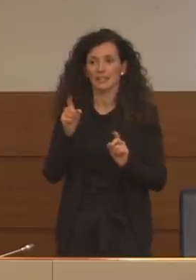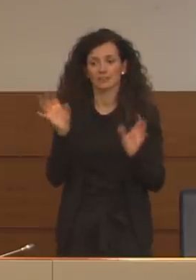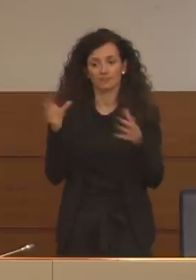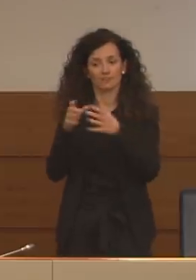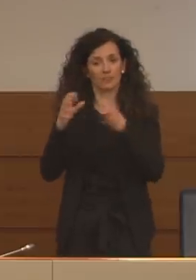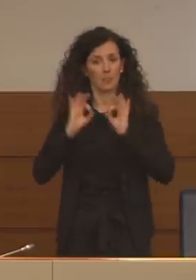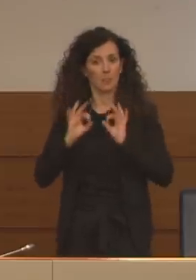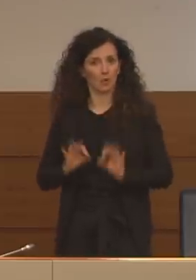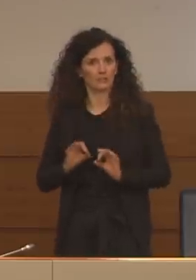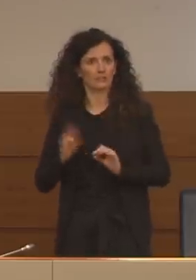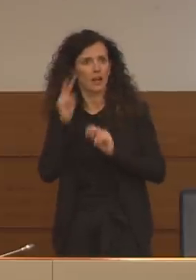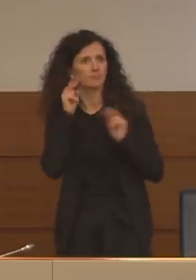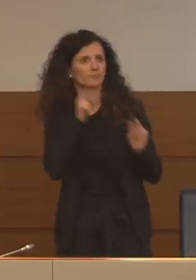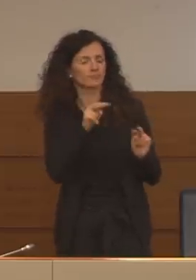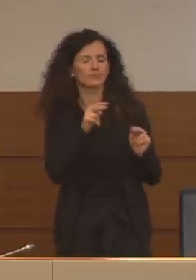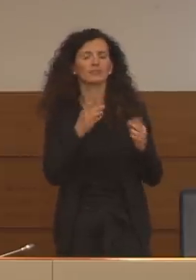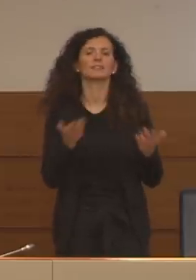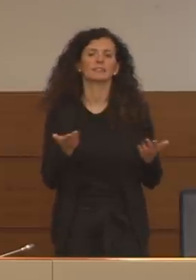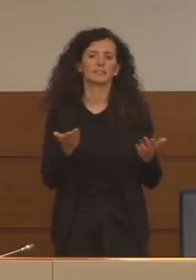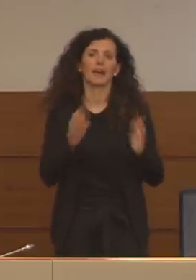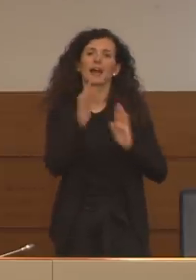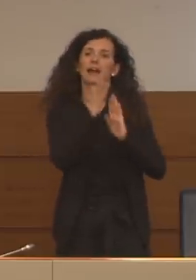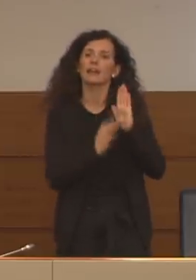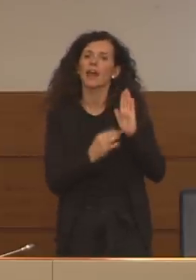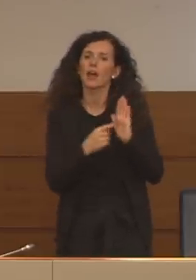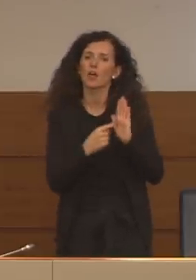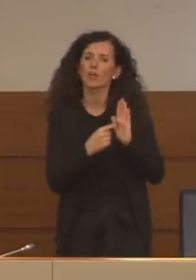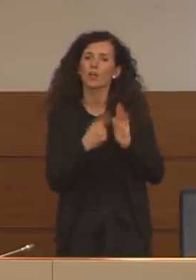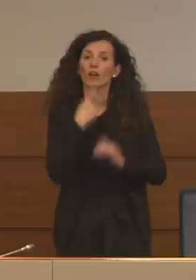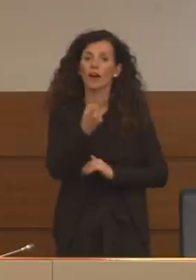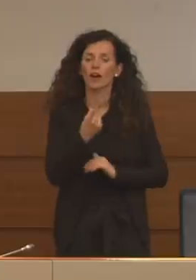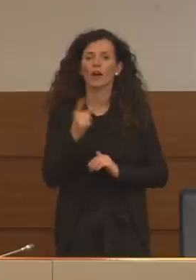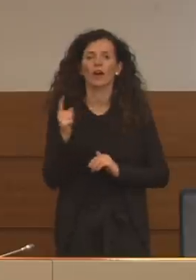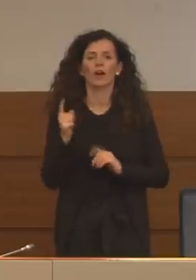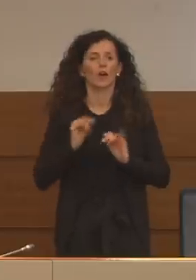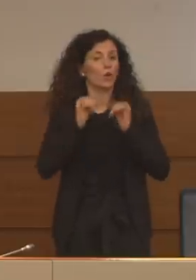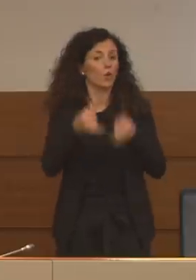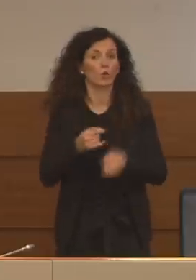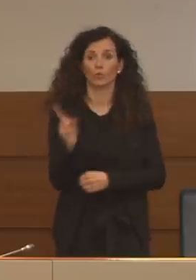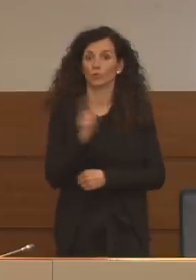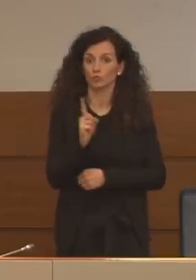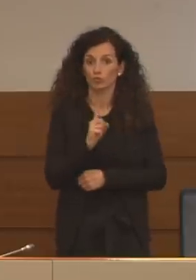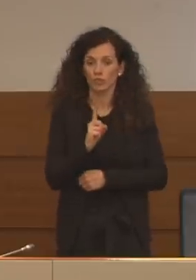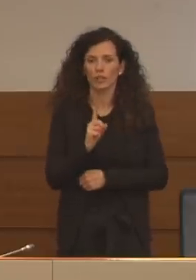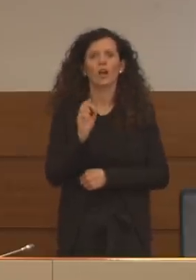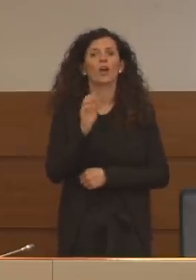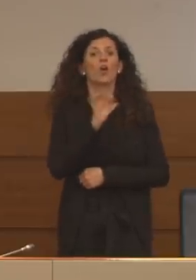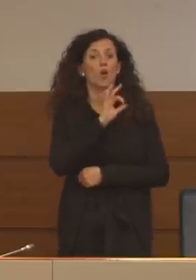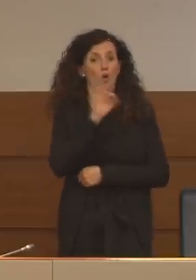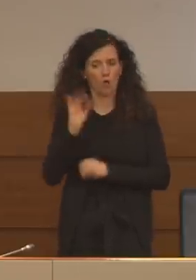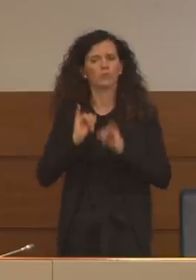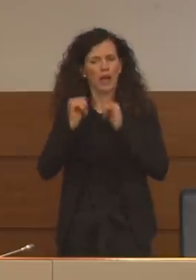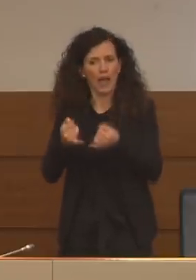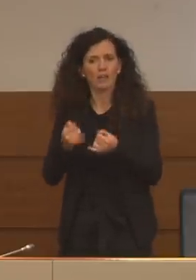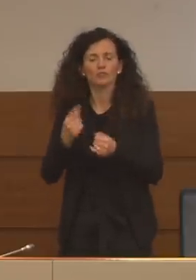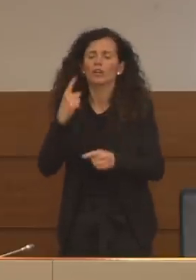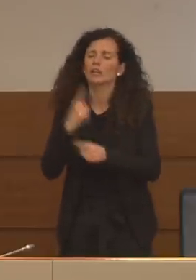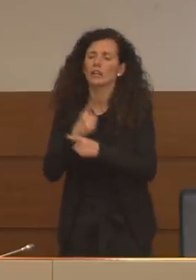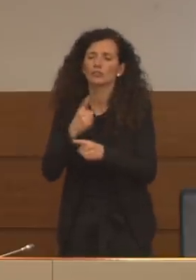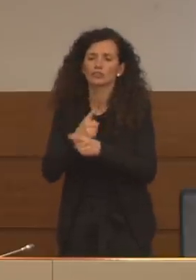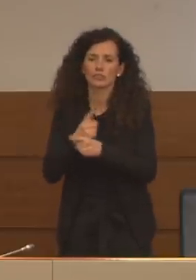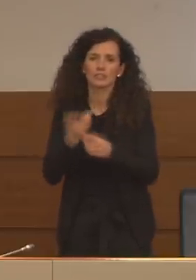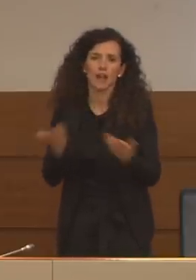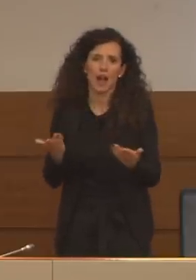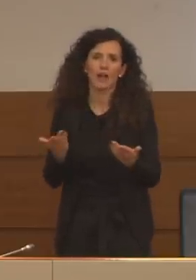però se la regola è non non uscire a uscire lo stretto necessario bisogna